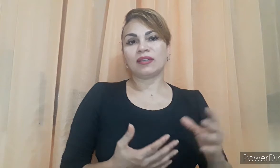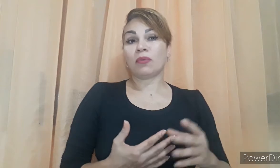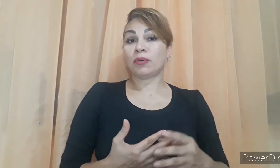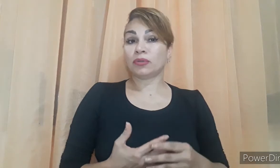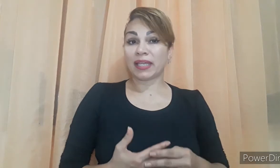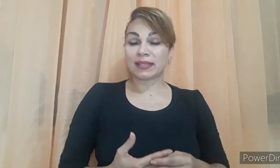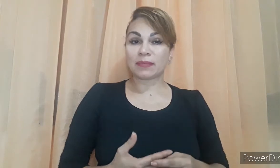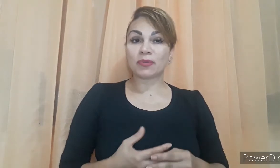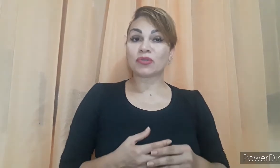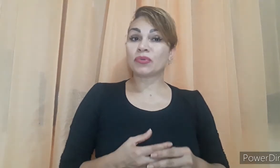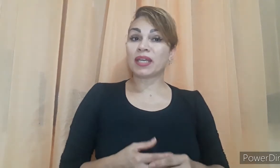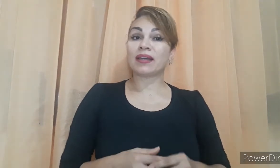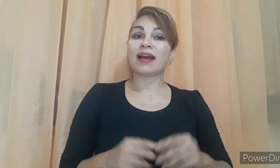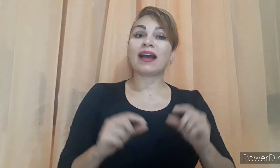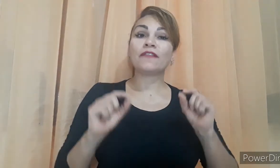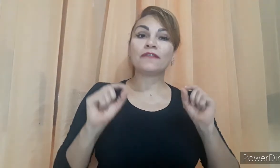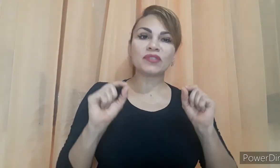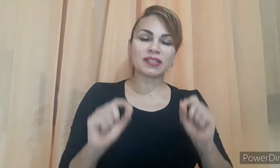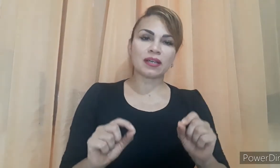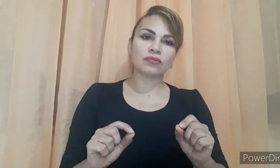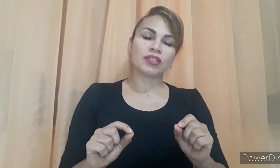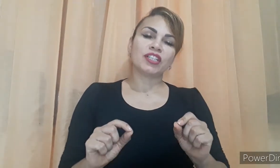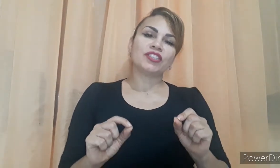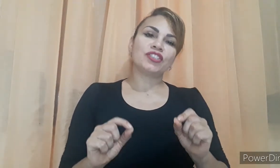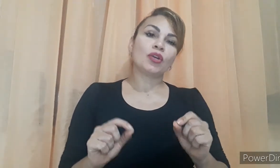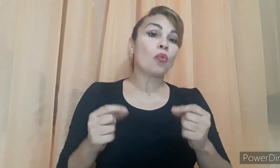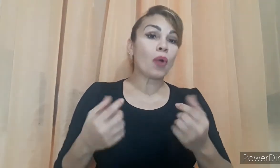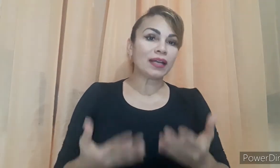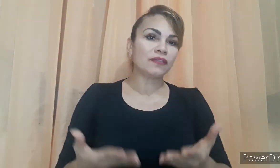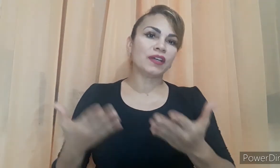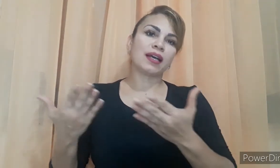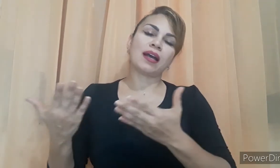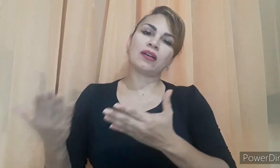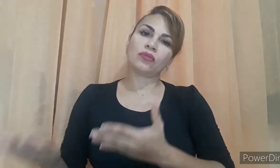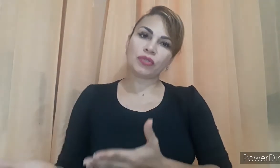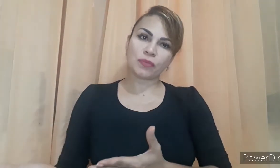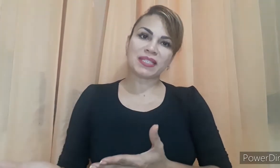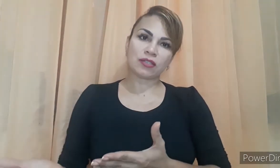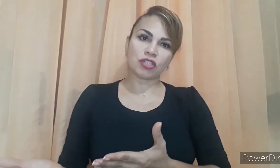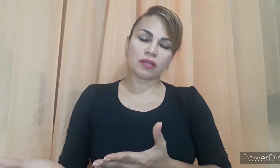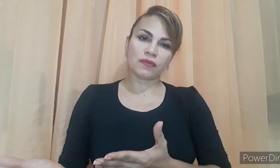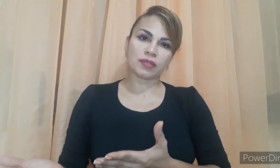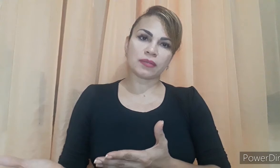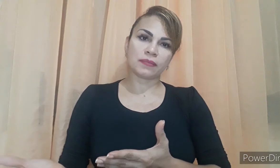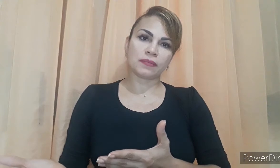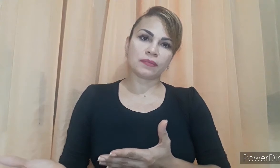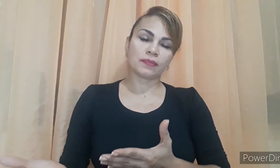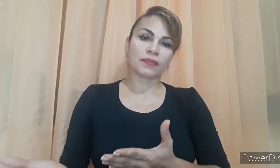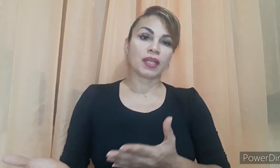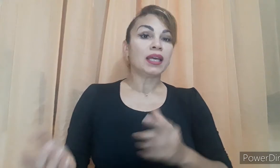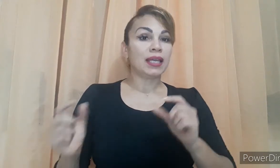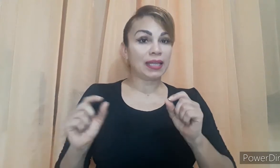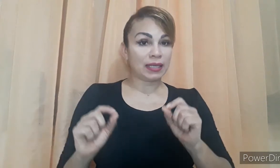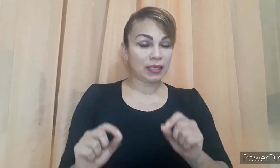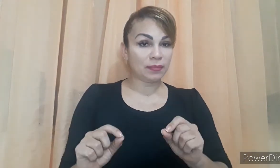língua portuguesa, possuem a função de qualificar os substantivos. E na